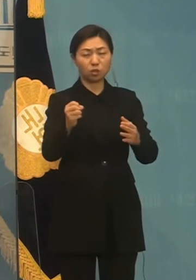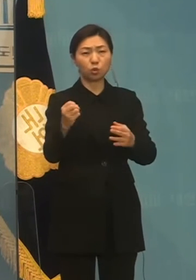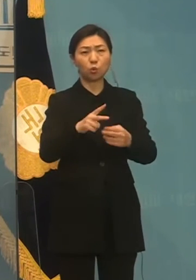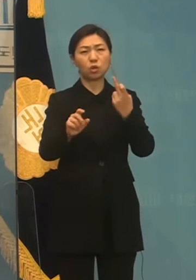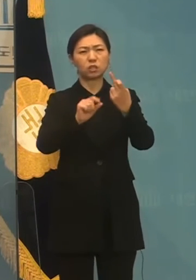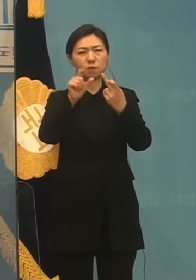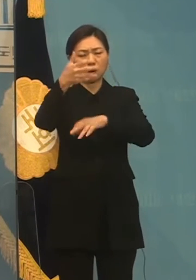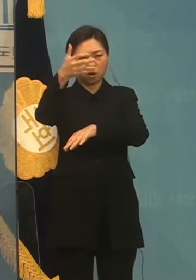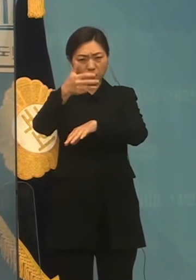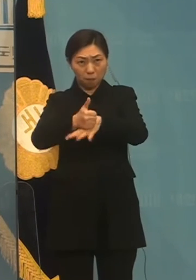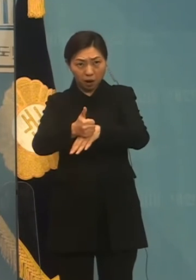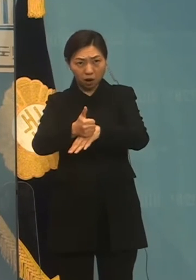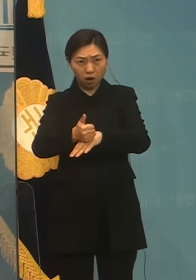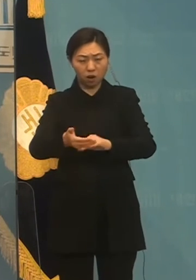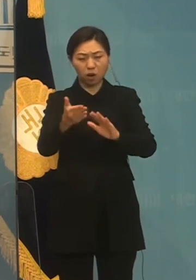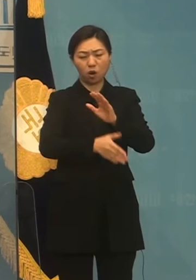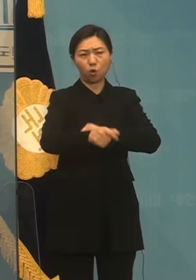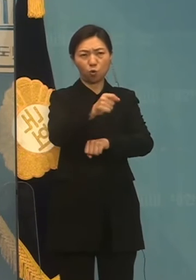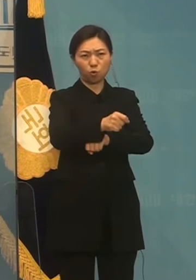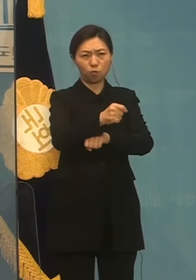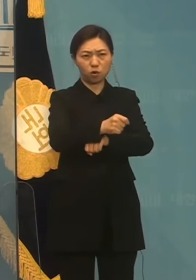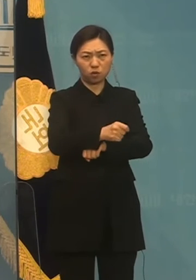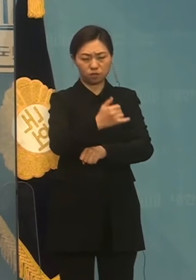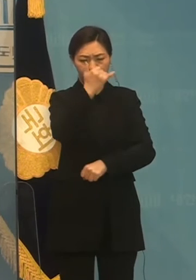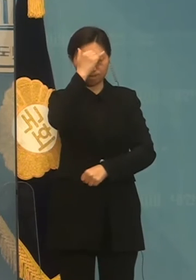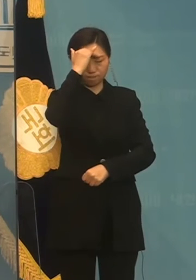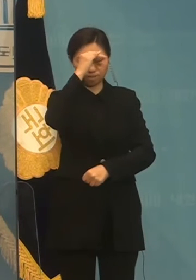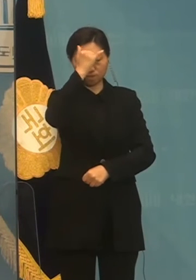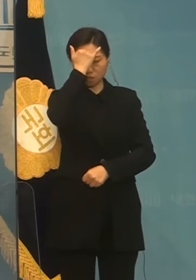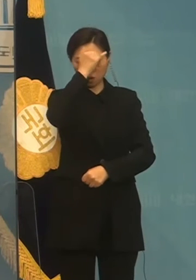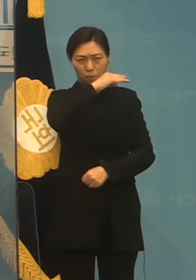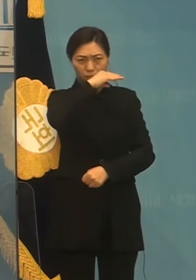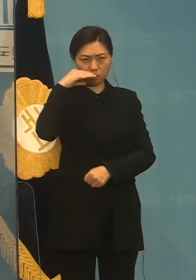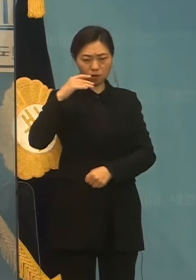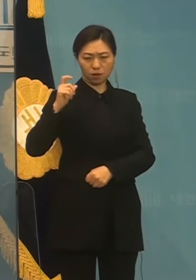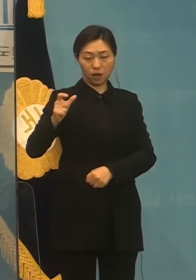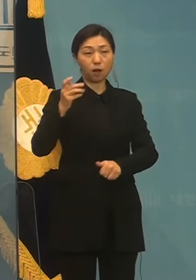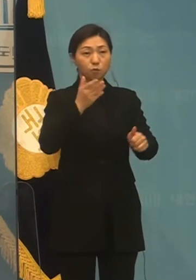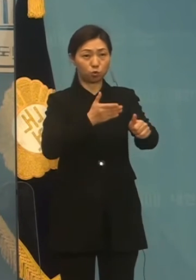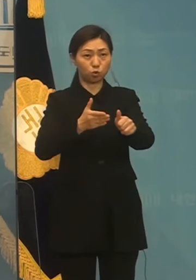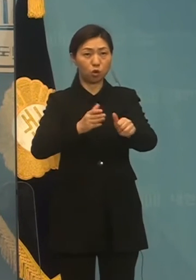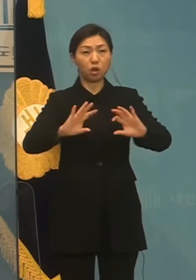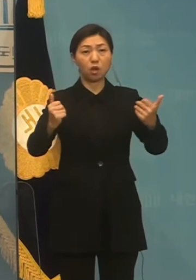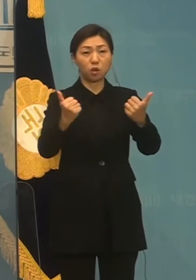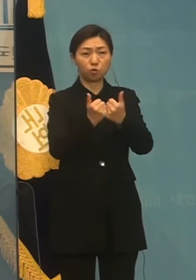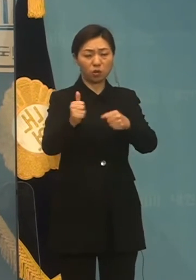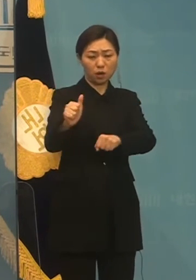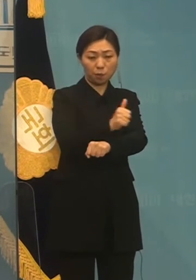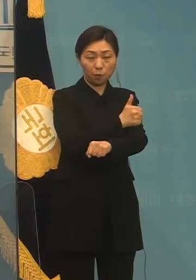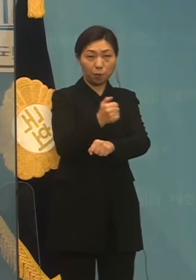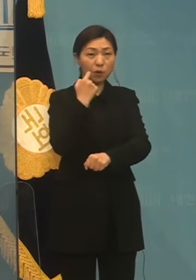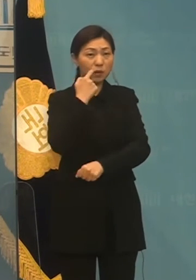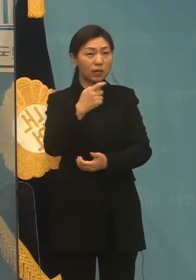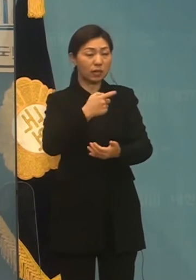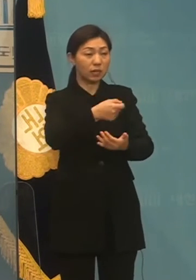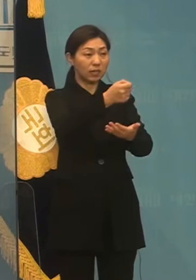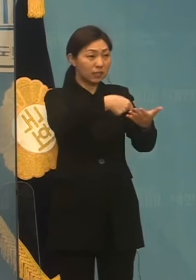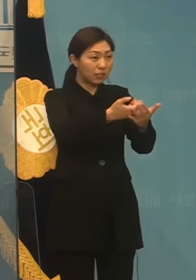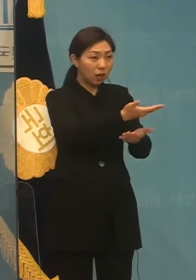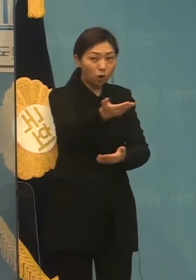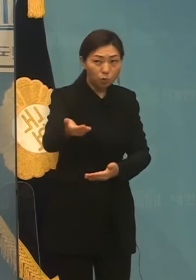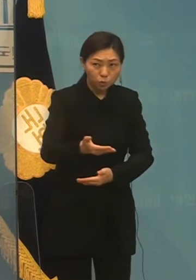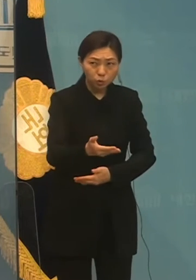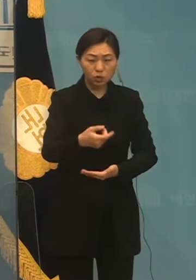공직기간 종수를 직원들에게 특별히 당부하였습니다. 여기 계신 국회 출입 기자분들께서도